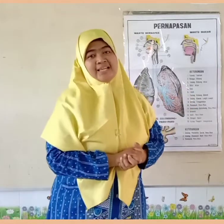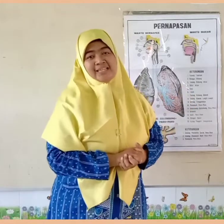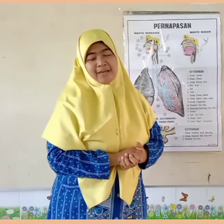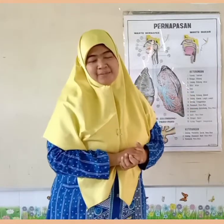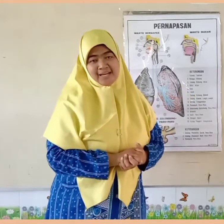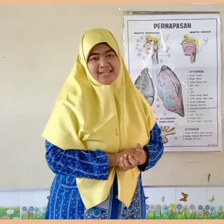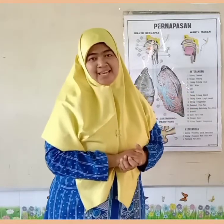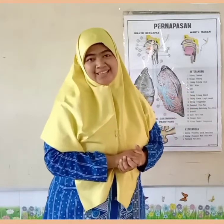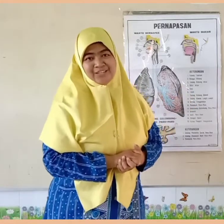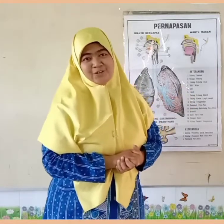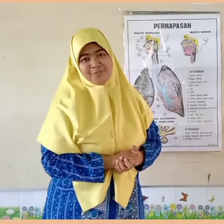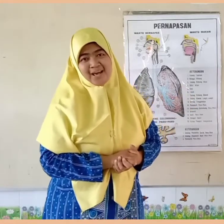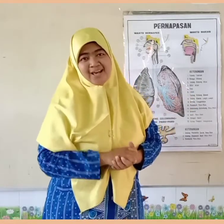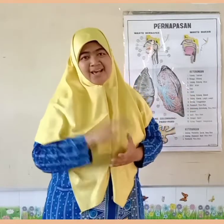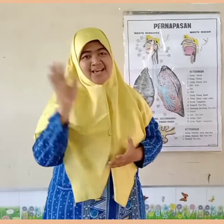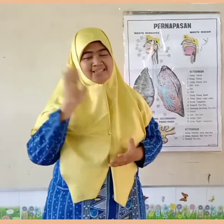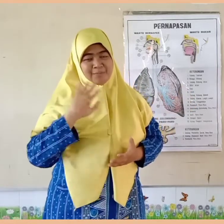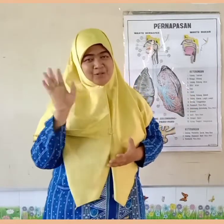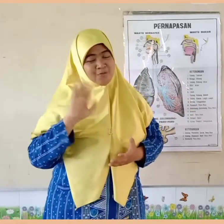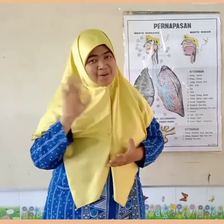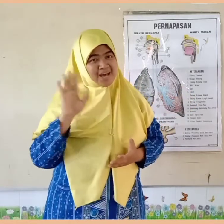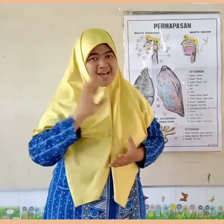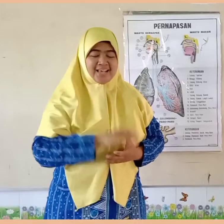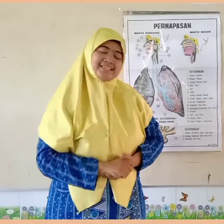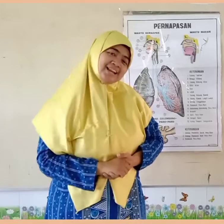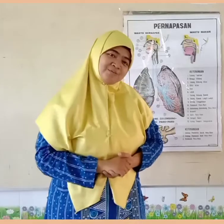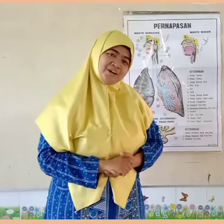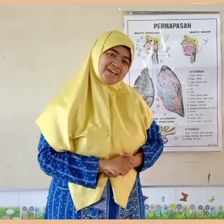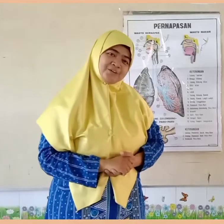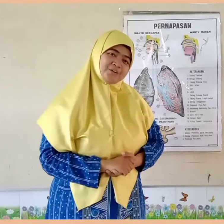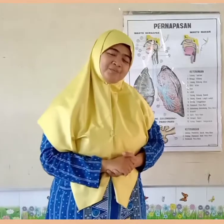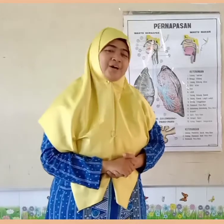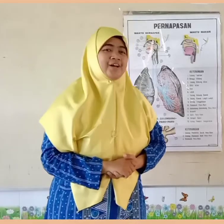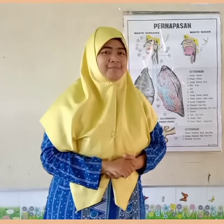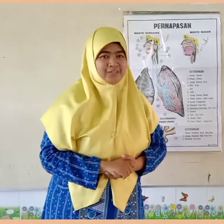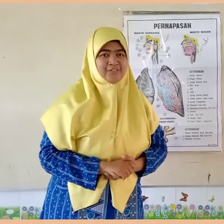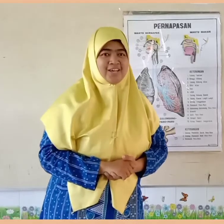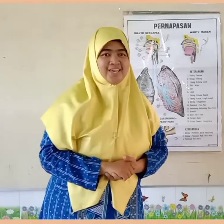dan tetap jaga kesehatan di rumah. Sampai jumpa. Assalamualaikum warahmatullahi wabarakatuh.